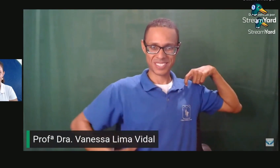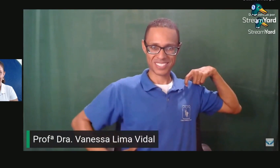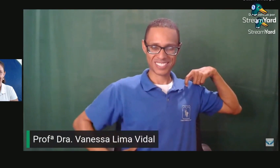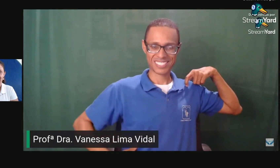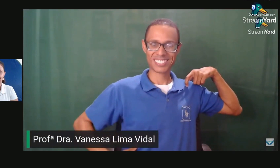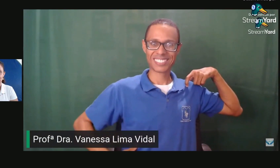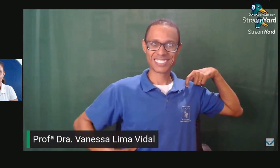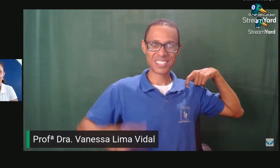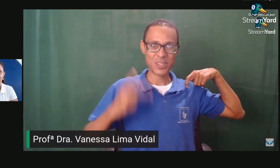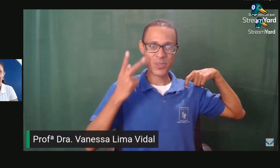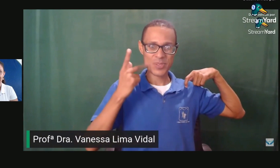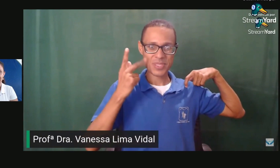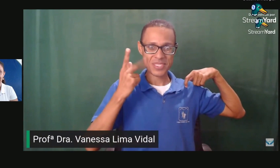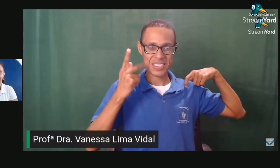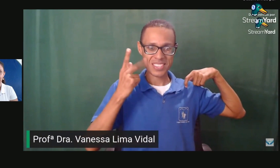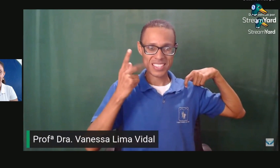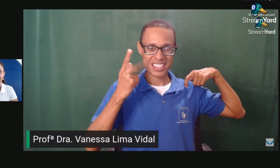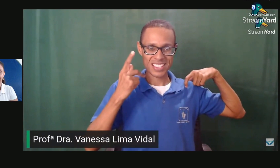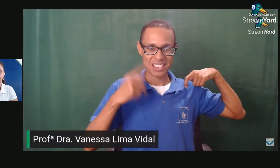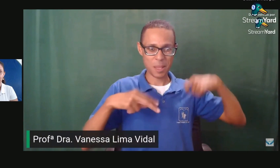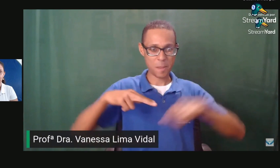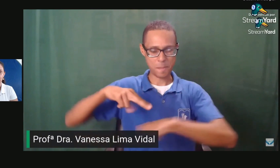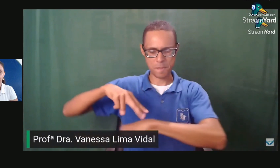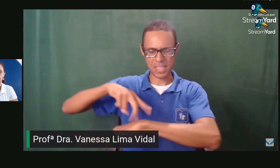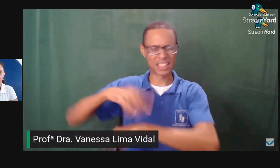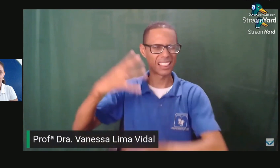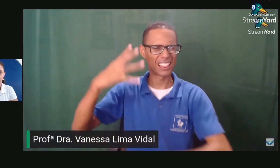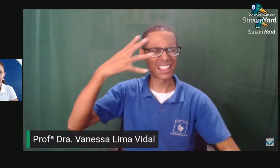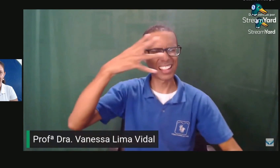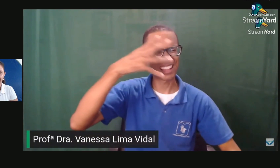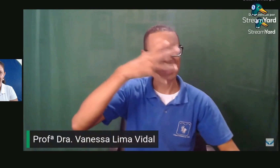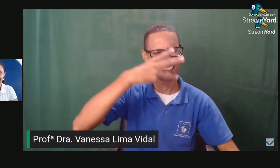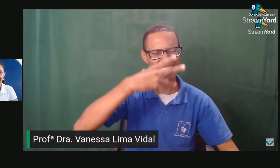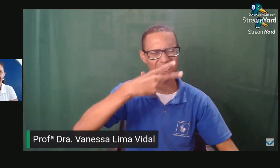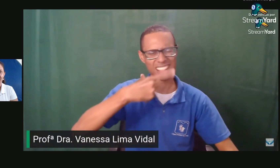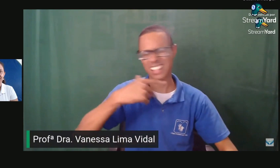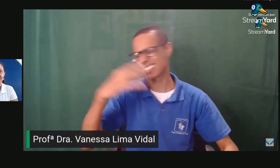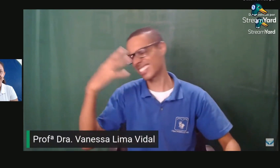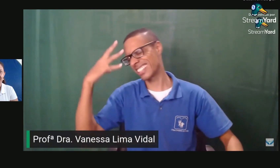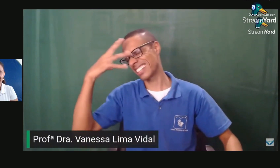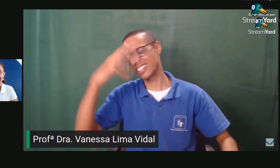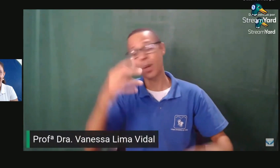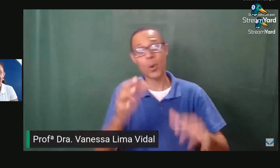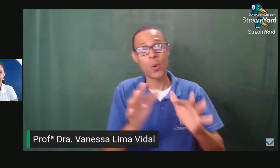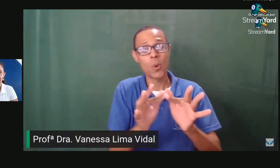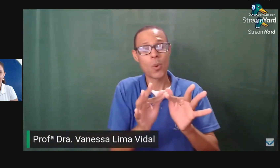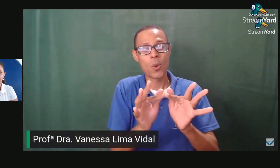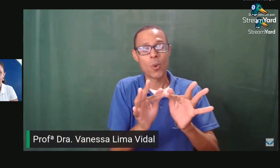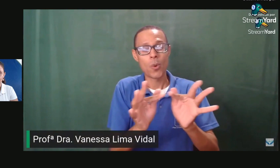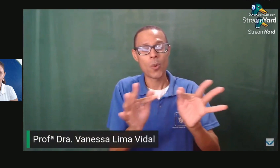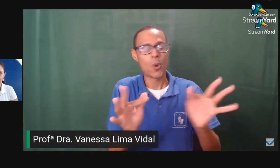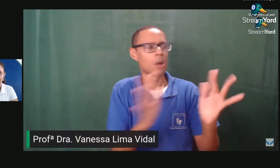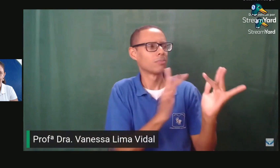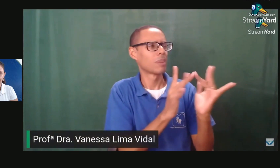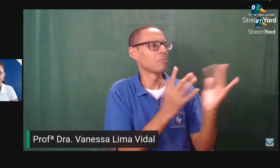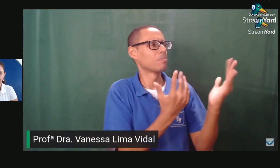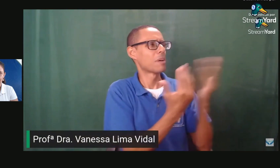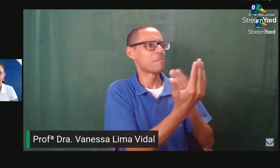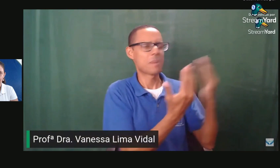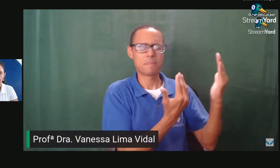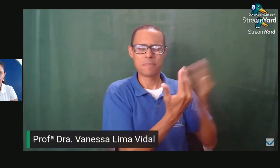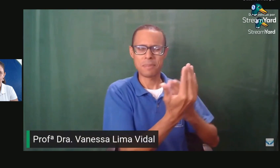Miss, já fez então aí o concurso de Miss, linda,